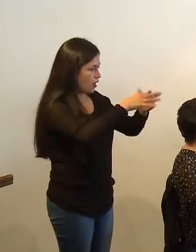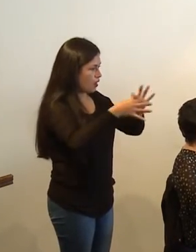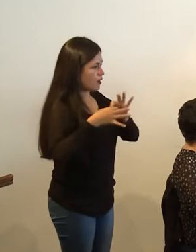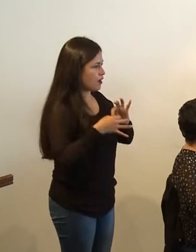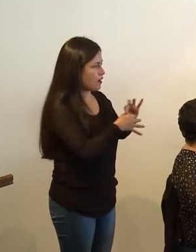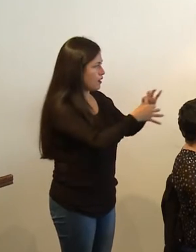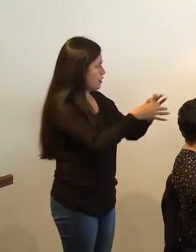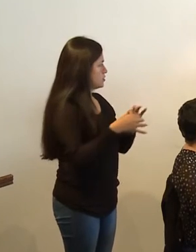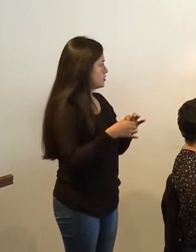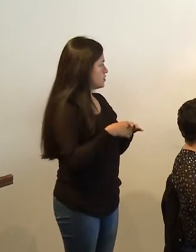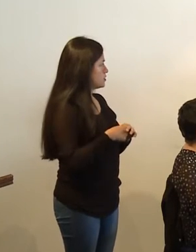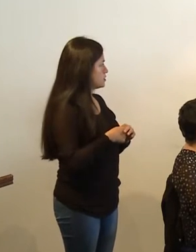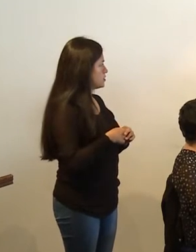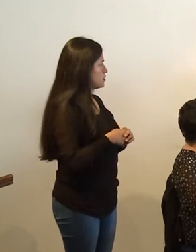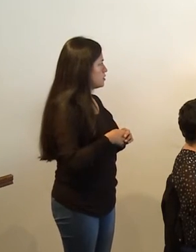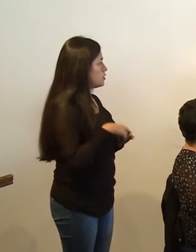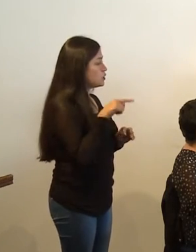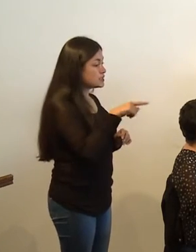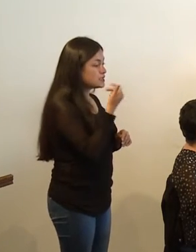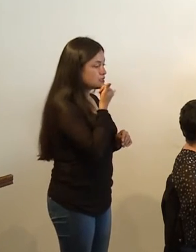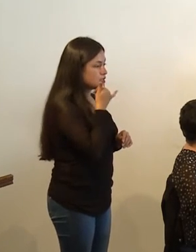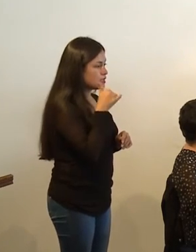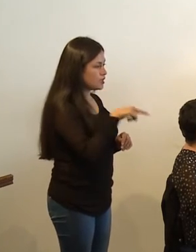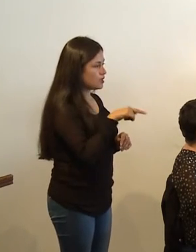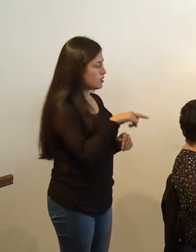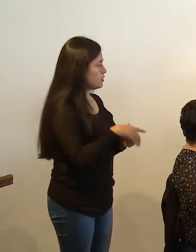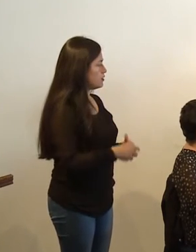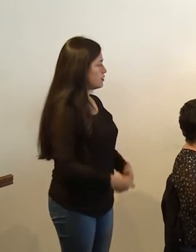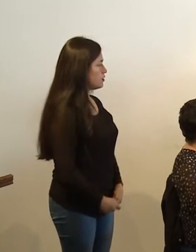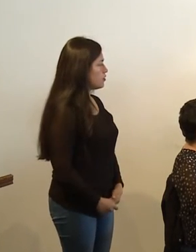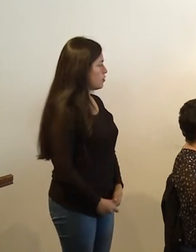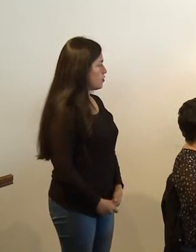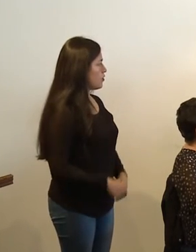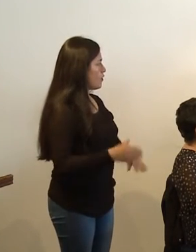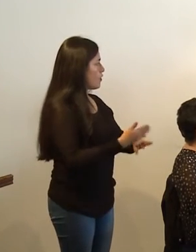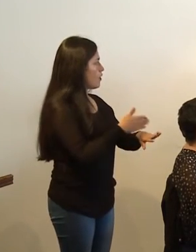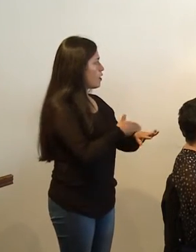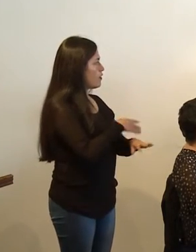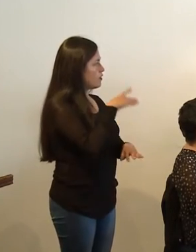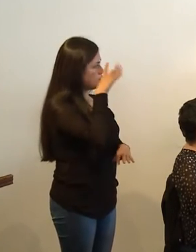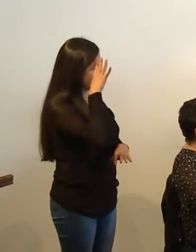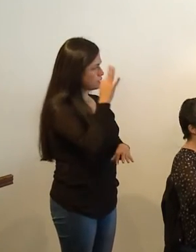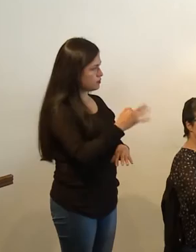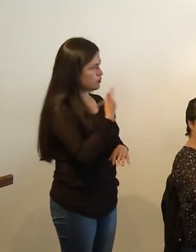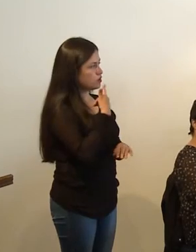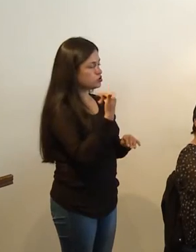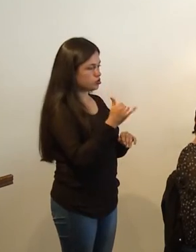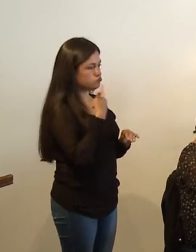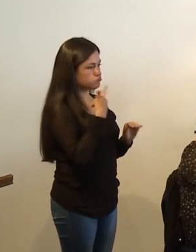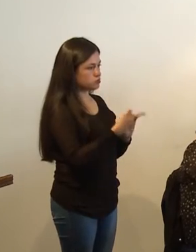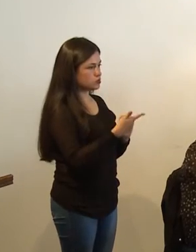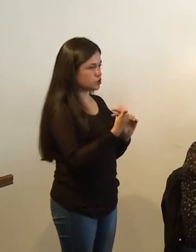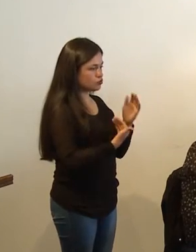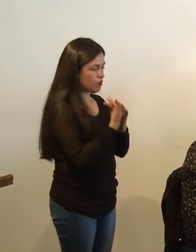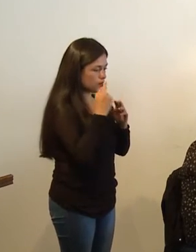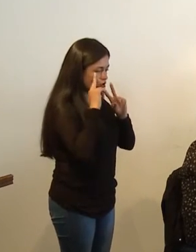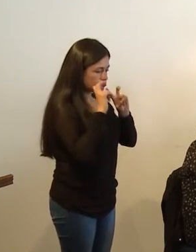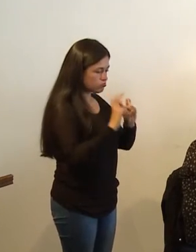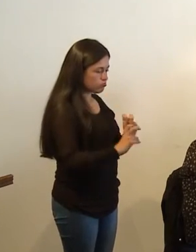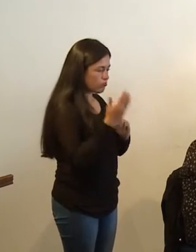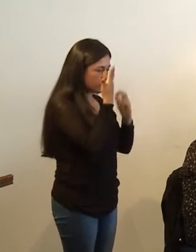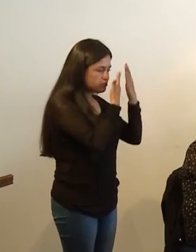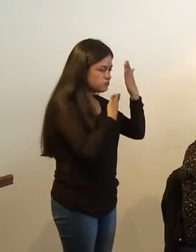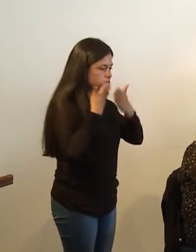aquí, cuando termino, a partir de ahí, yo sigo, como lo decía Camilo, explorando, y entonces me empiezo a encontrar una serie